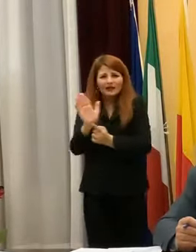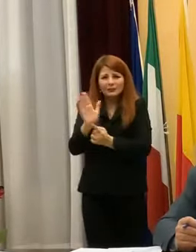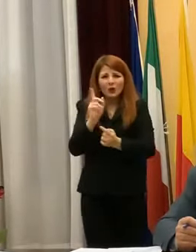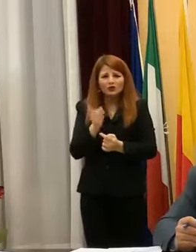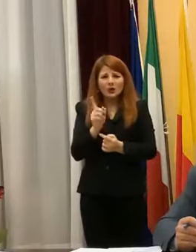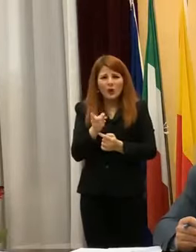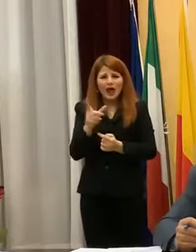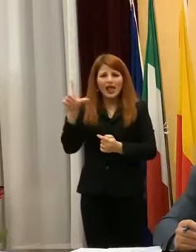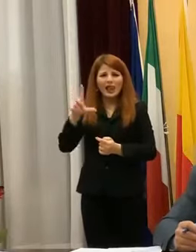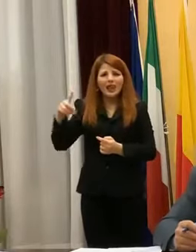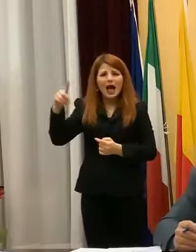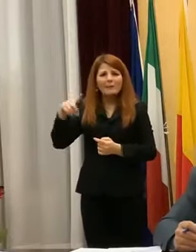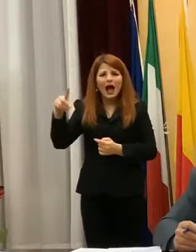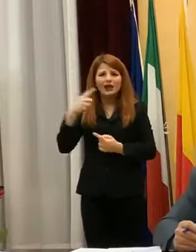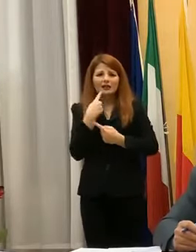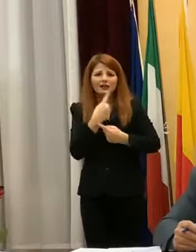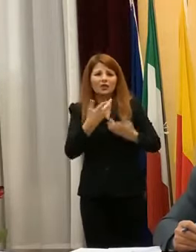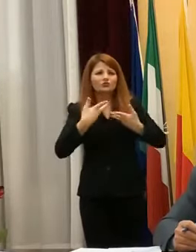di Messina.